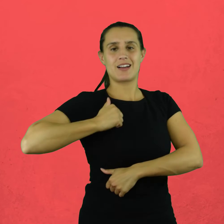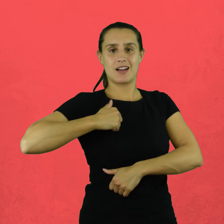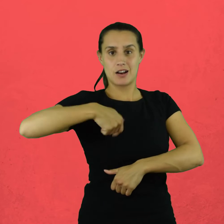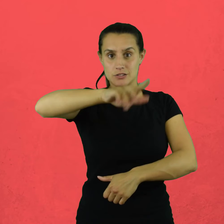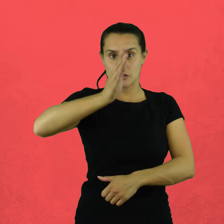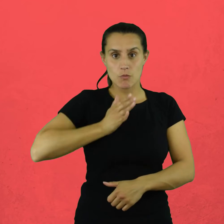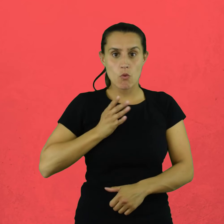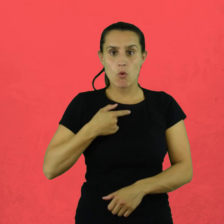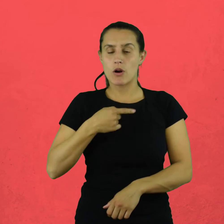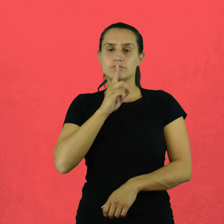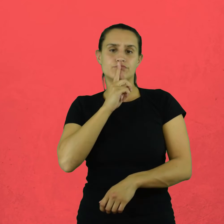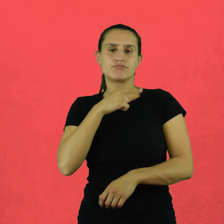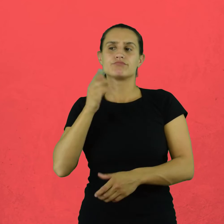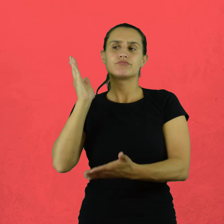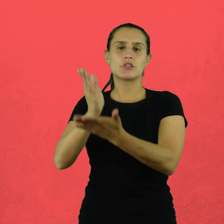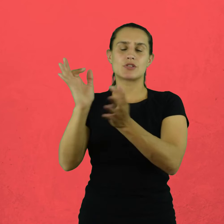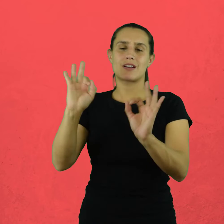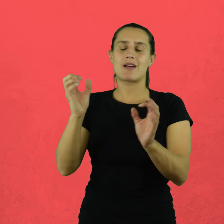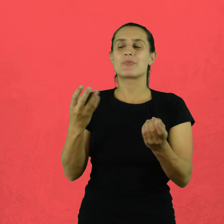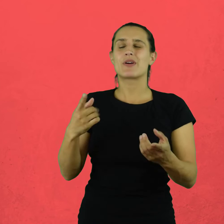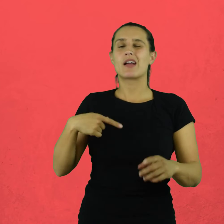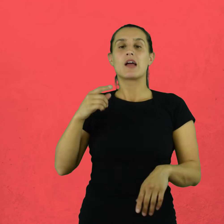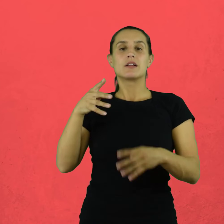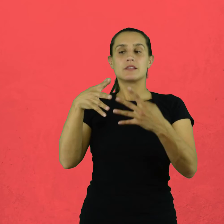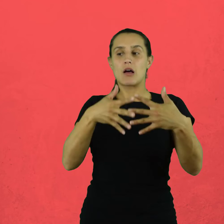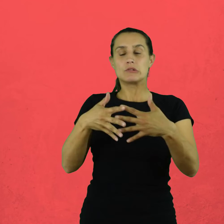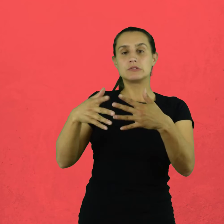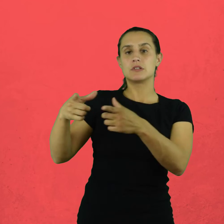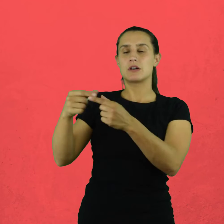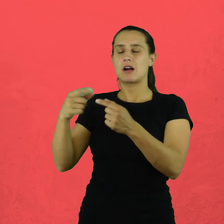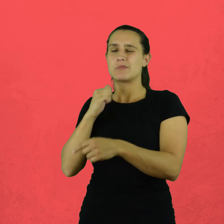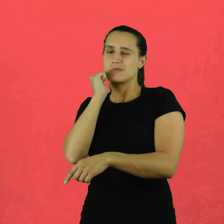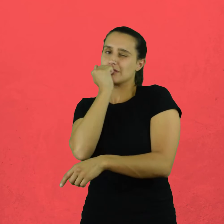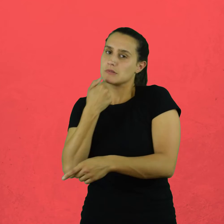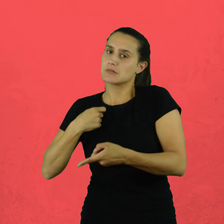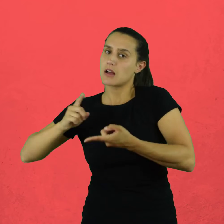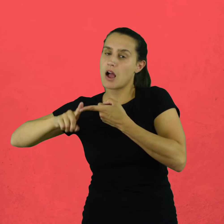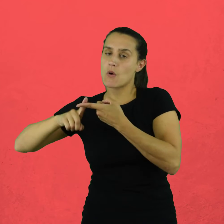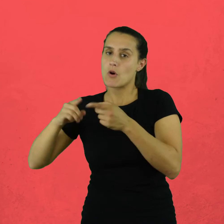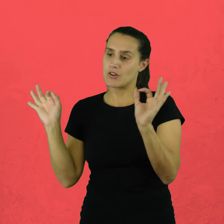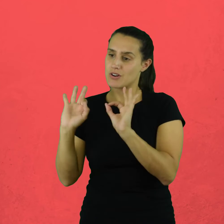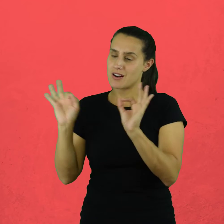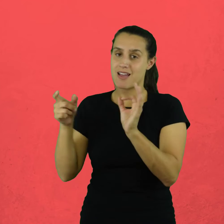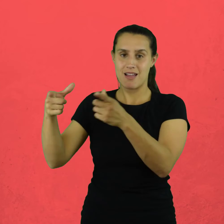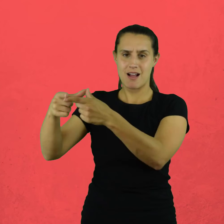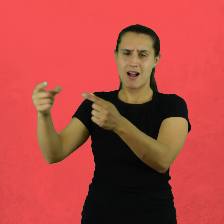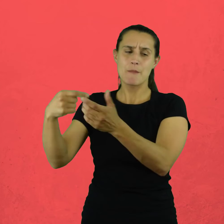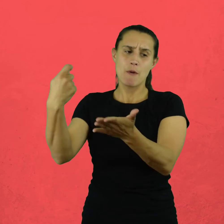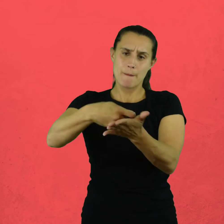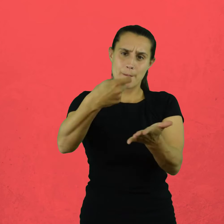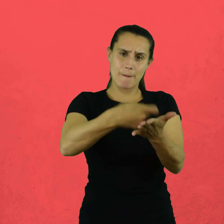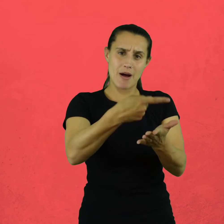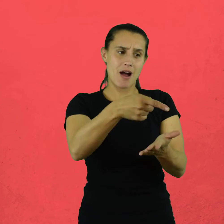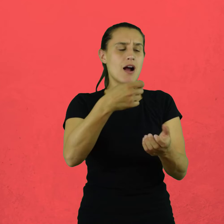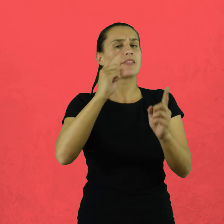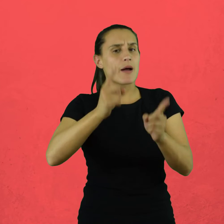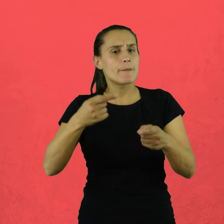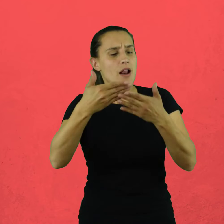la prostitución para el ejército. En relación a eso se hicieron pactos secretos en los que al parecer los japoneses se comprometían